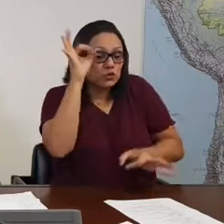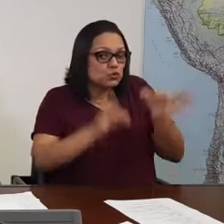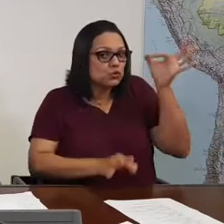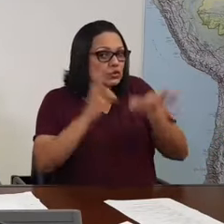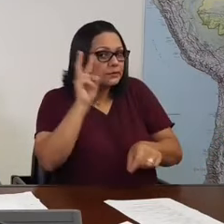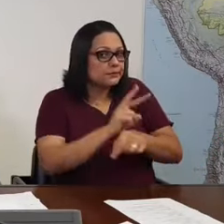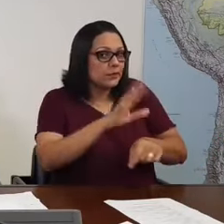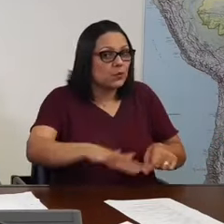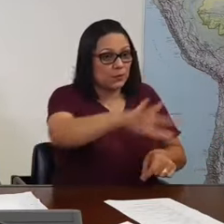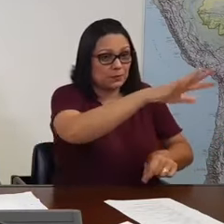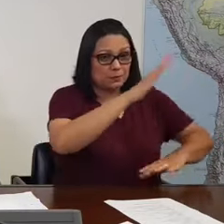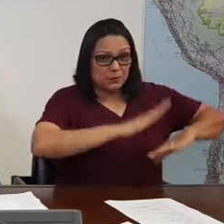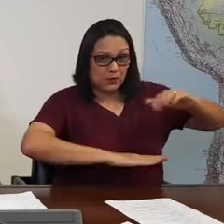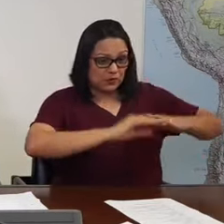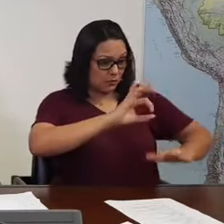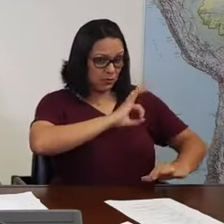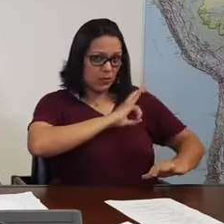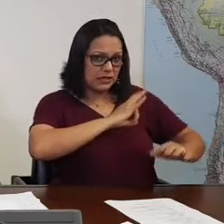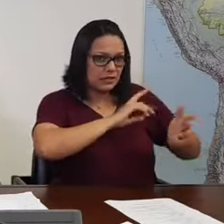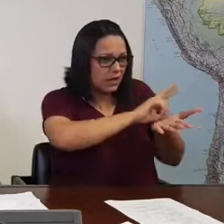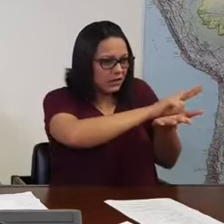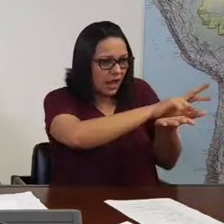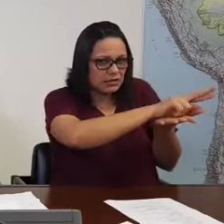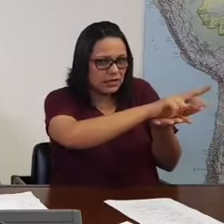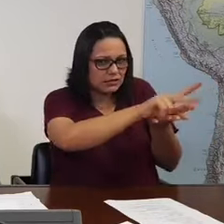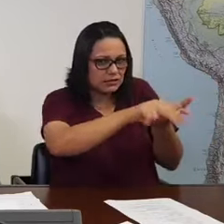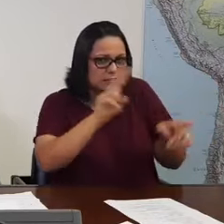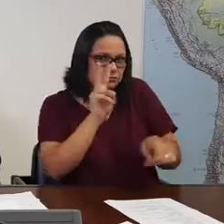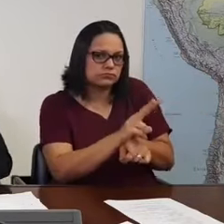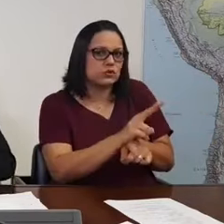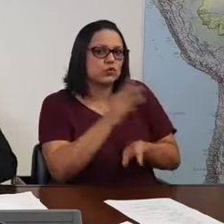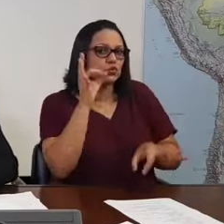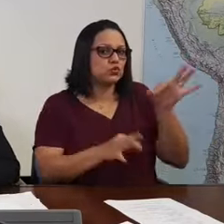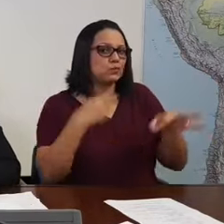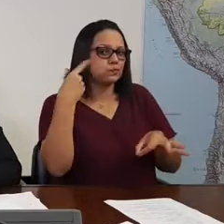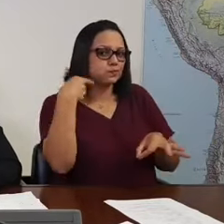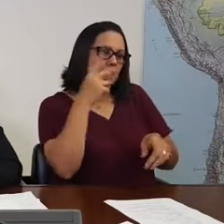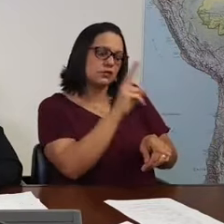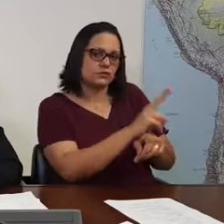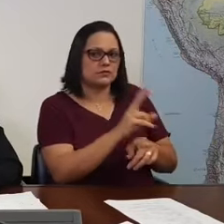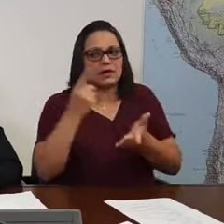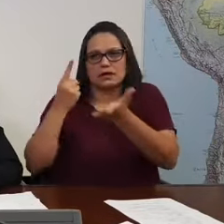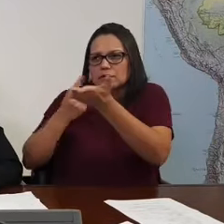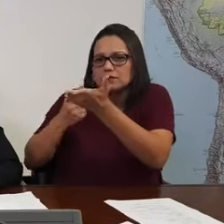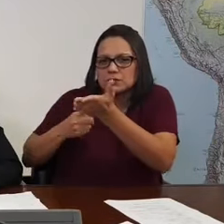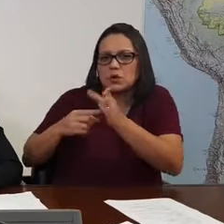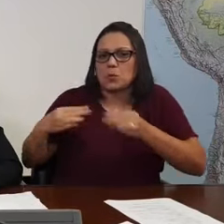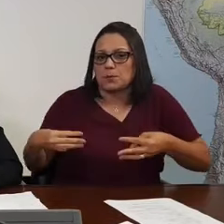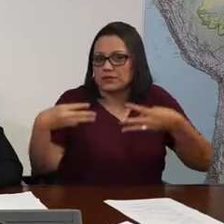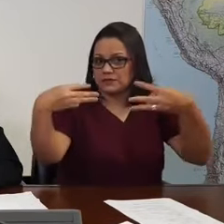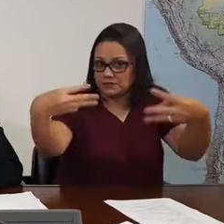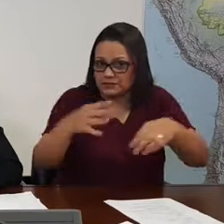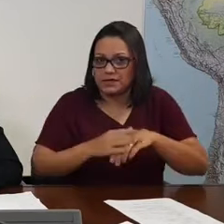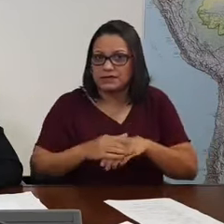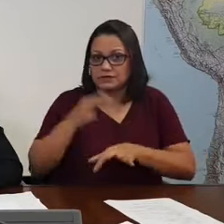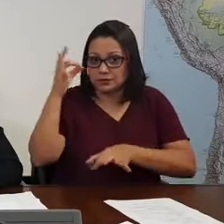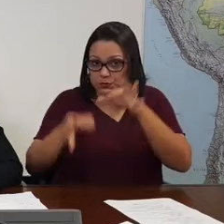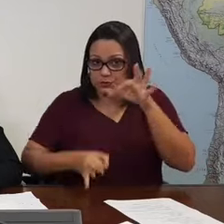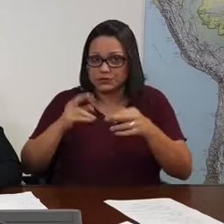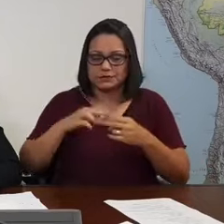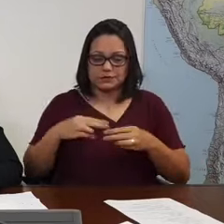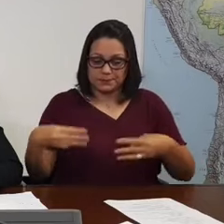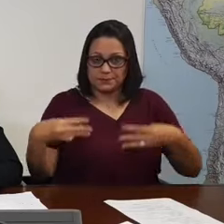profissionais de segurança pública. É um projeto mais amplo que está sendo construído, em parceria com o Ministério da Justiça, com o Ministério da Defesa, que também vai